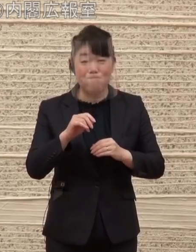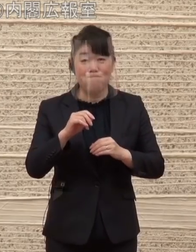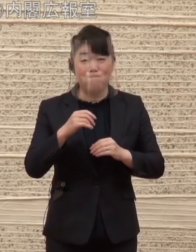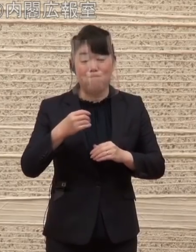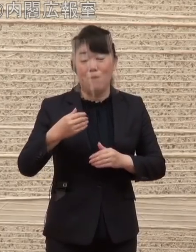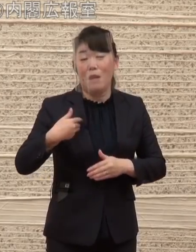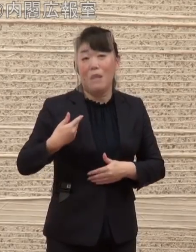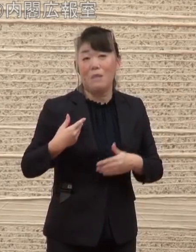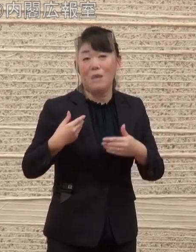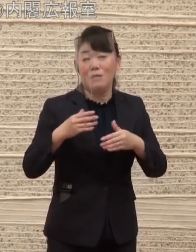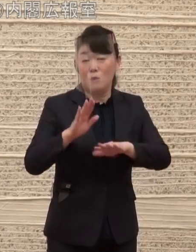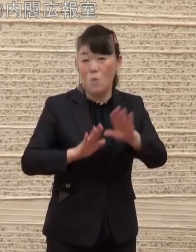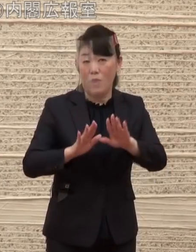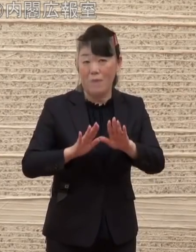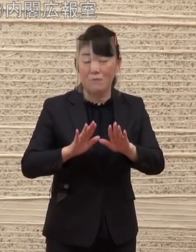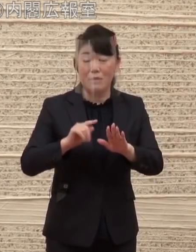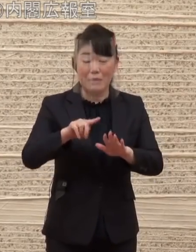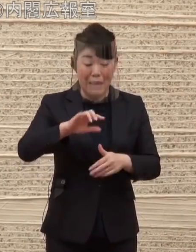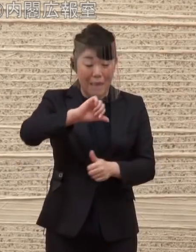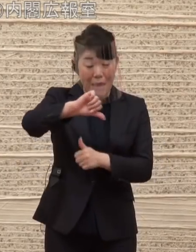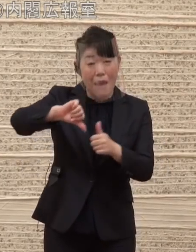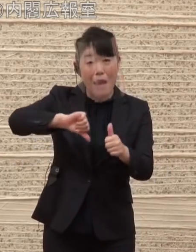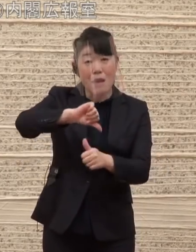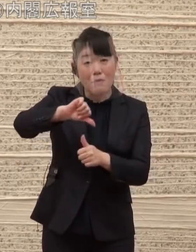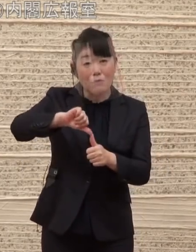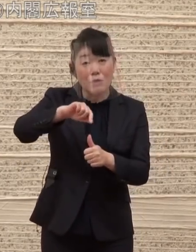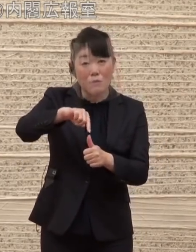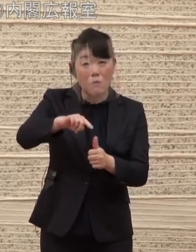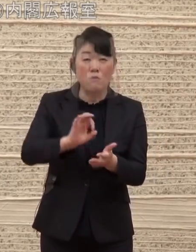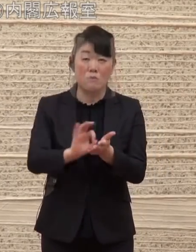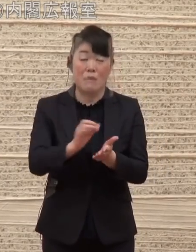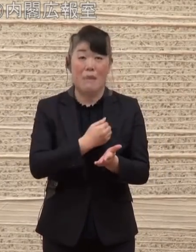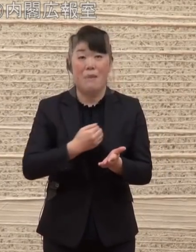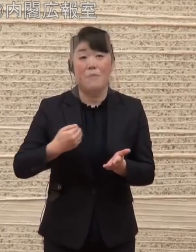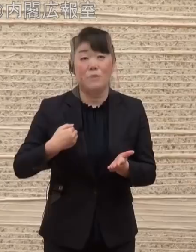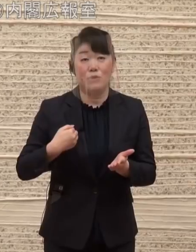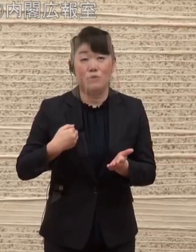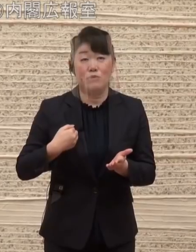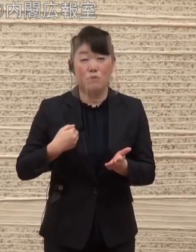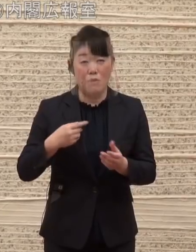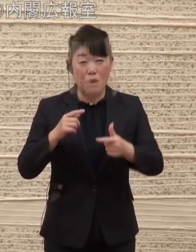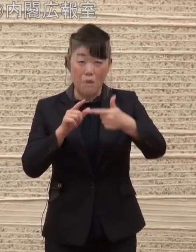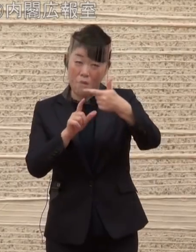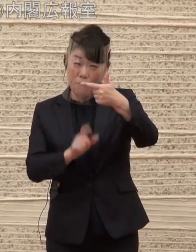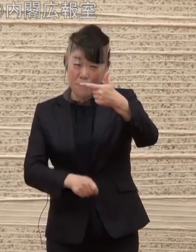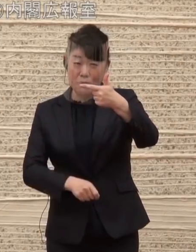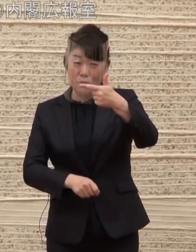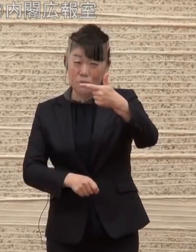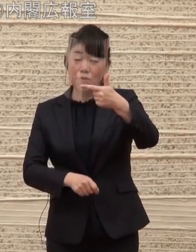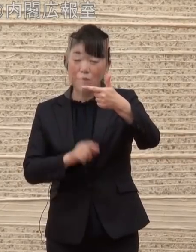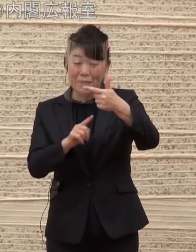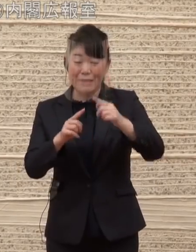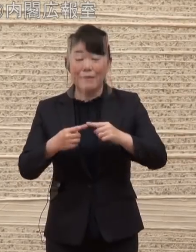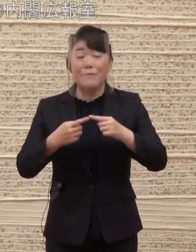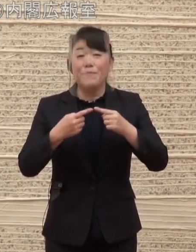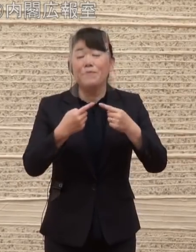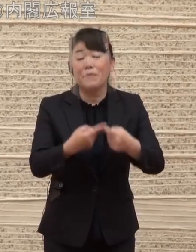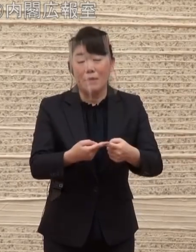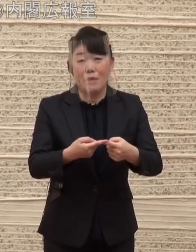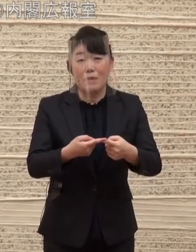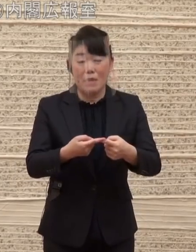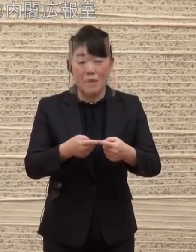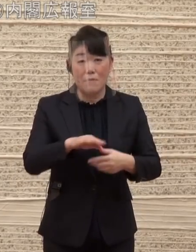安心して使えるアプリを台で中旬をめどに導入する予定ですどうか多くの皆さんに